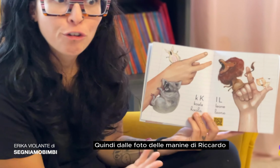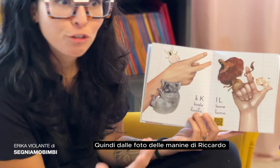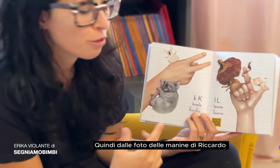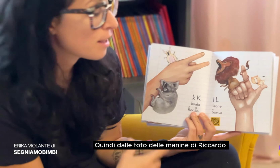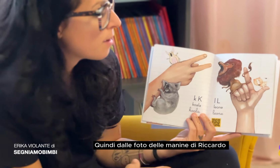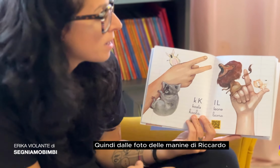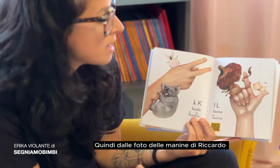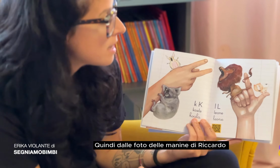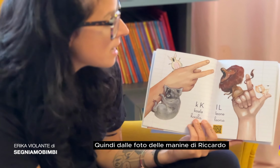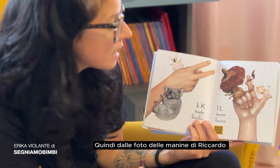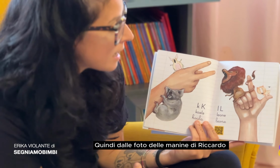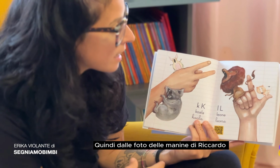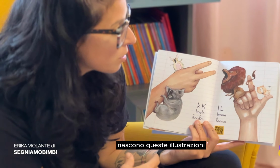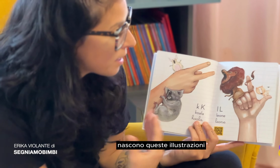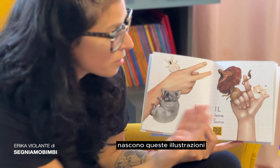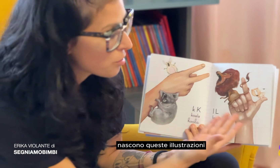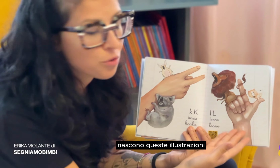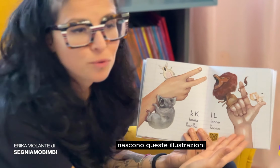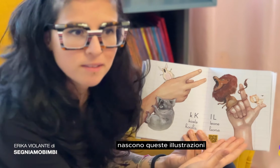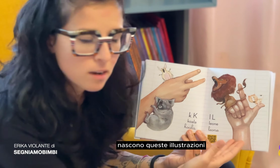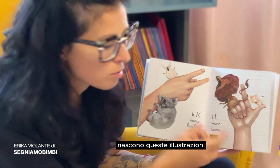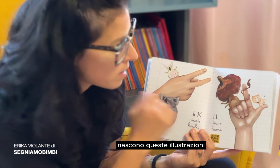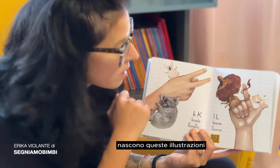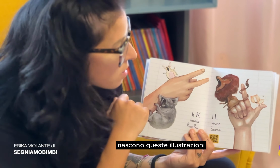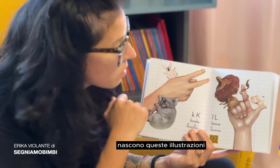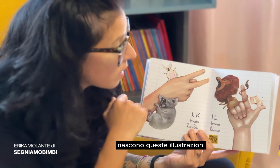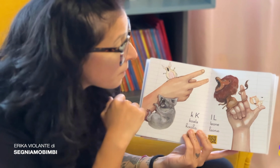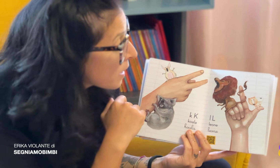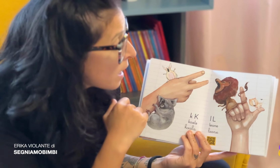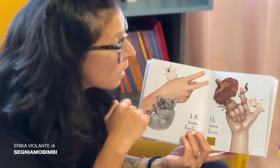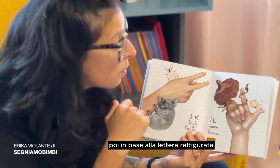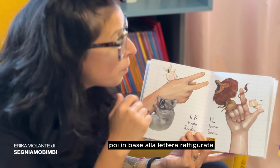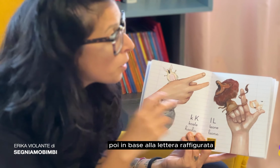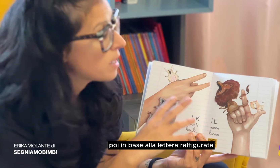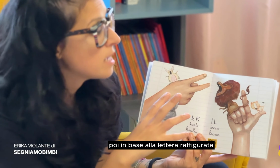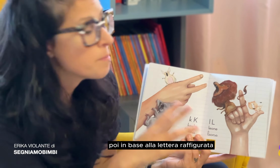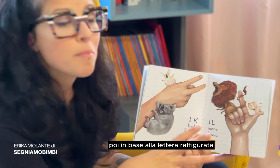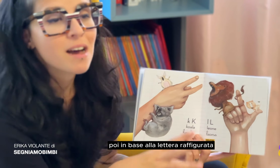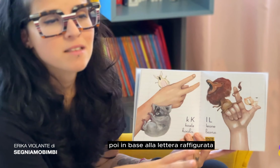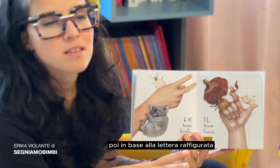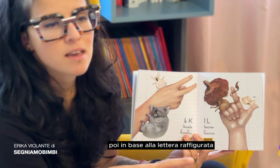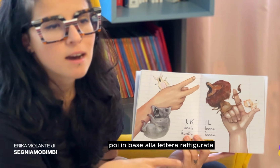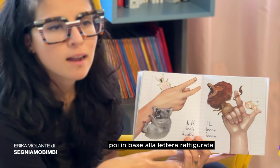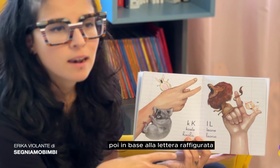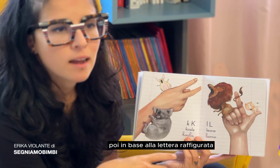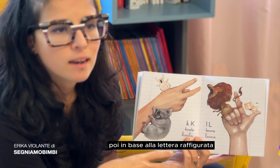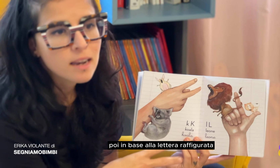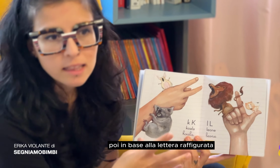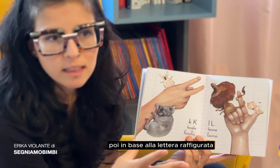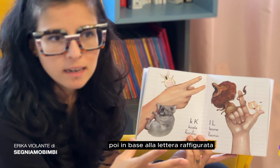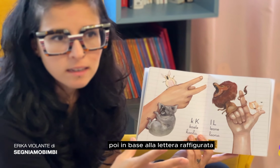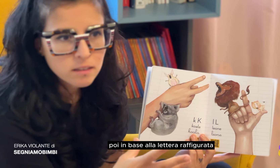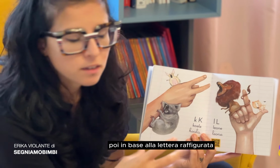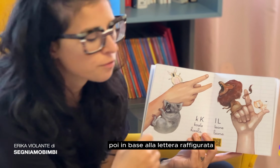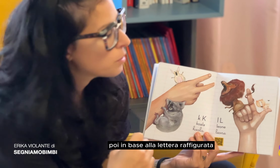foto delle manine di Riccardo nascono queste illustrazioni. Poi, in base alla lettera